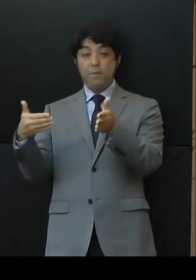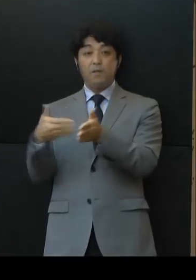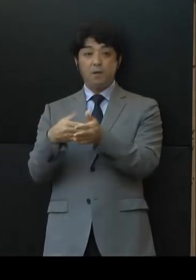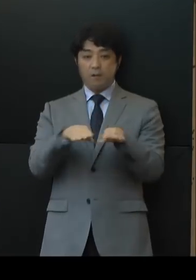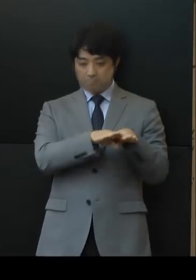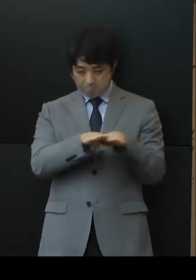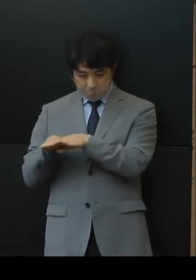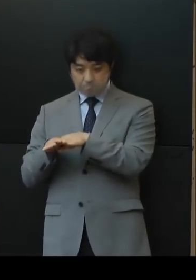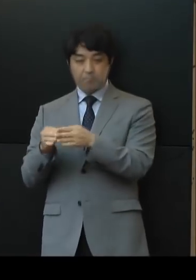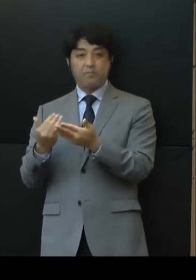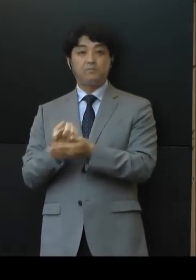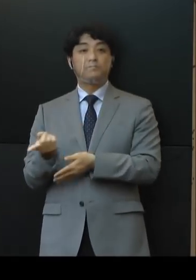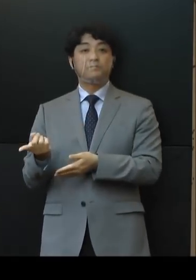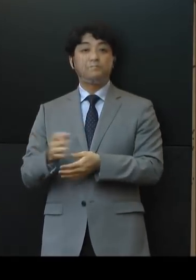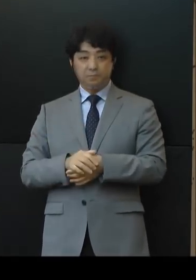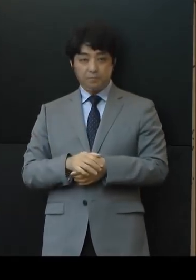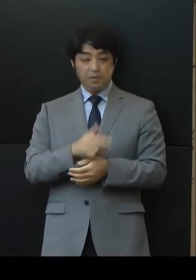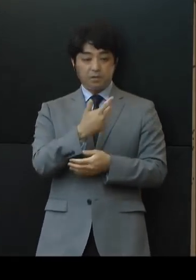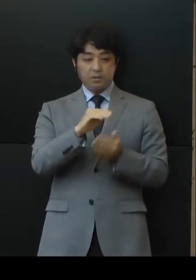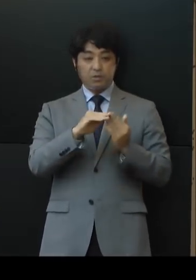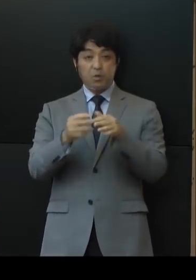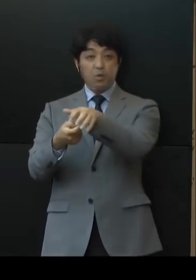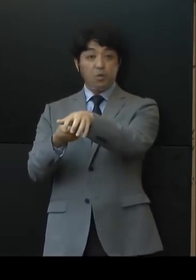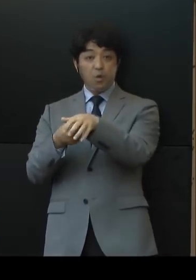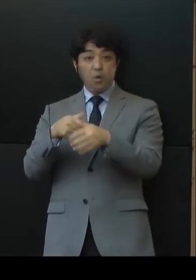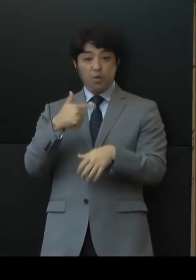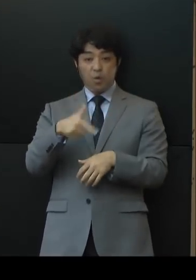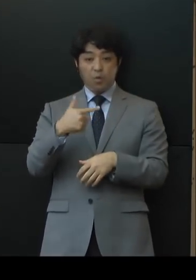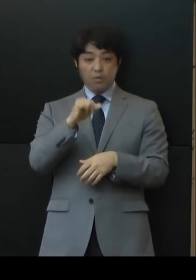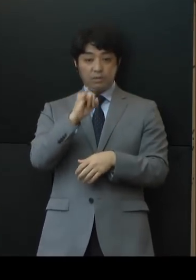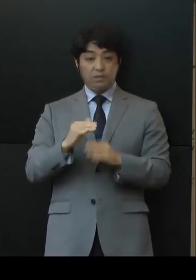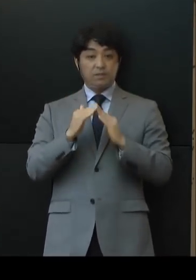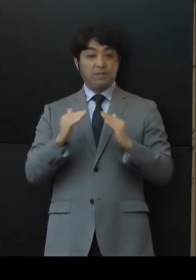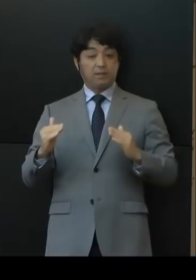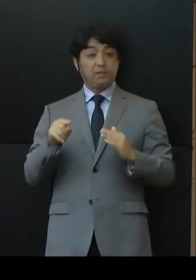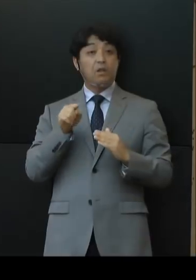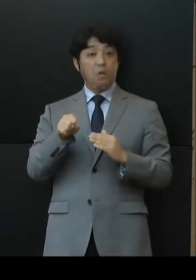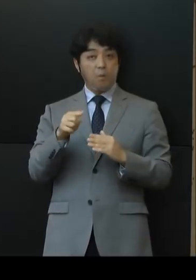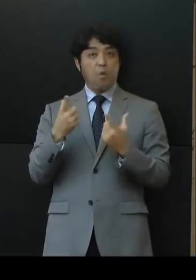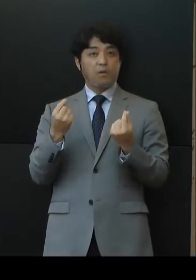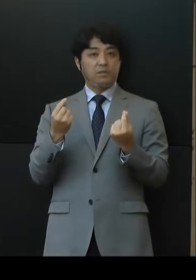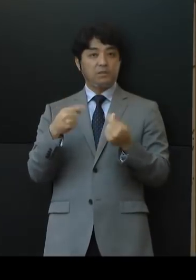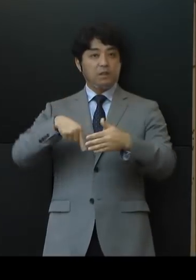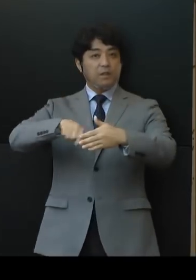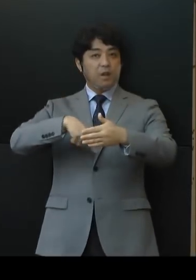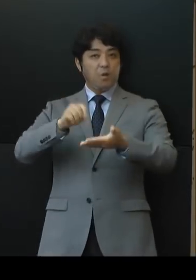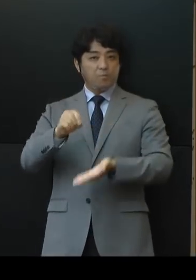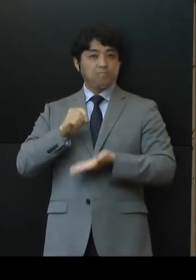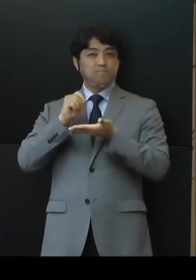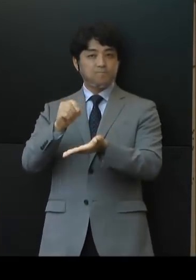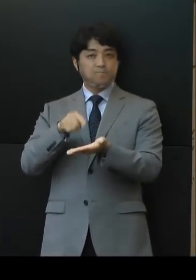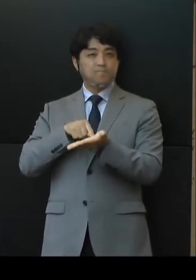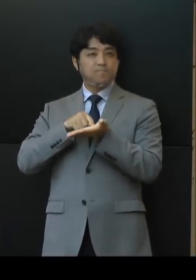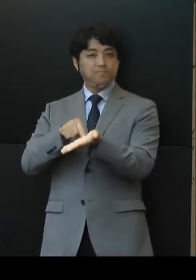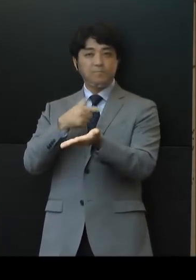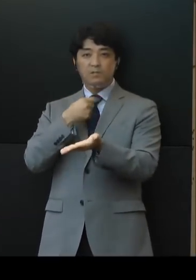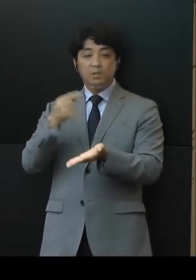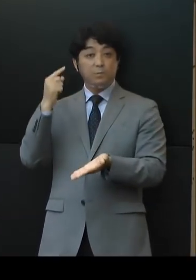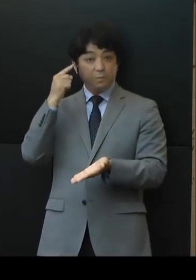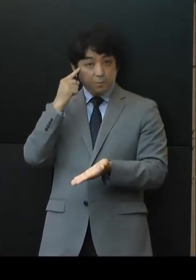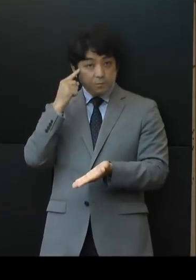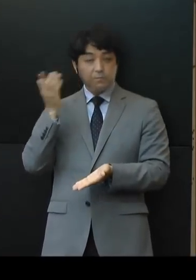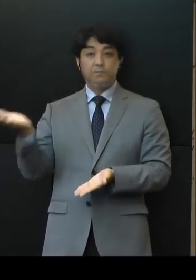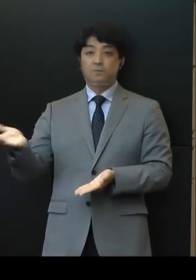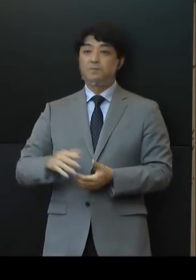としておりまして、市町村教育委員会においても同様の臨時休業を要請したいというところでござい